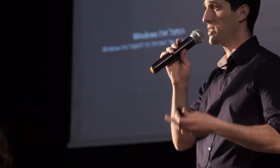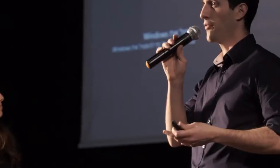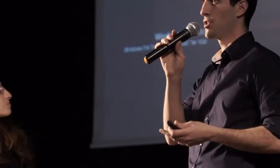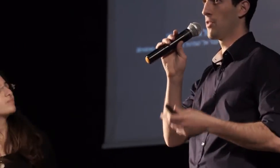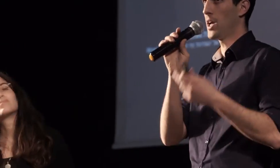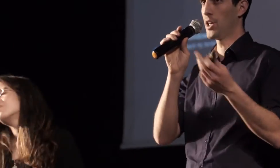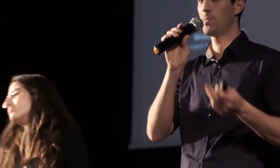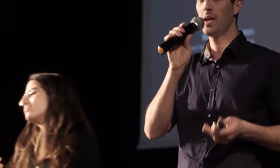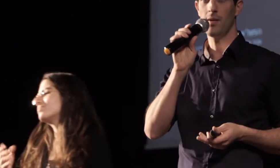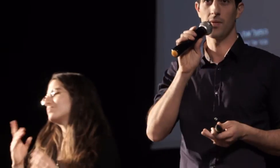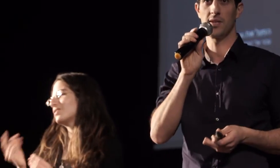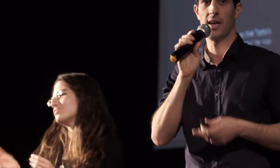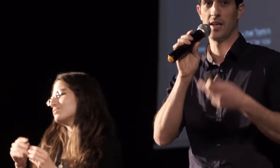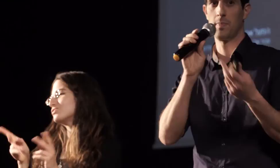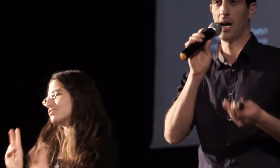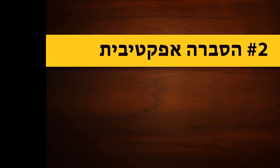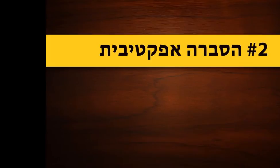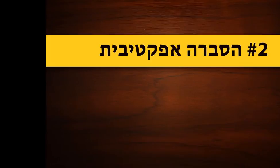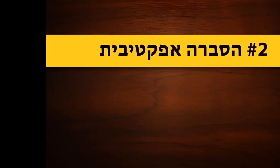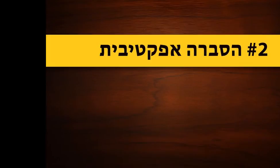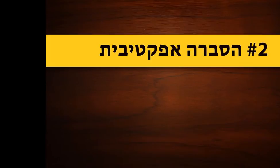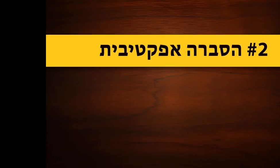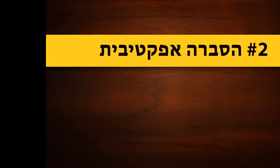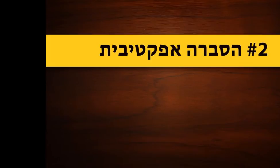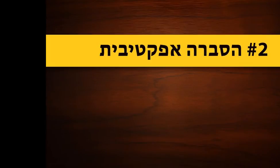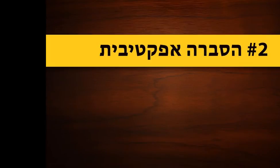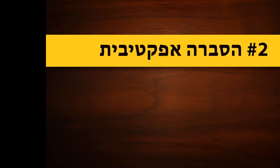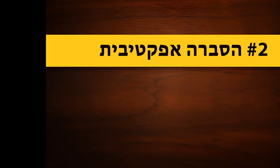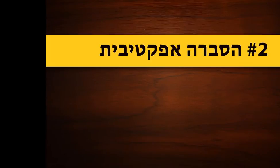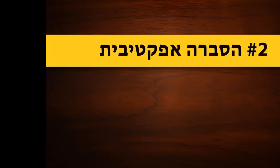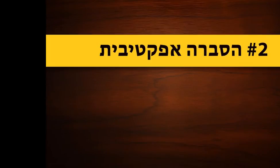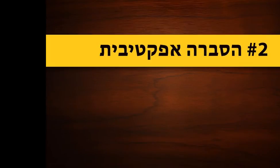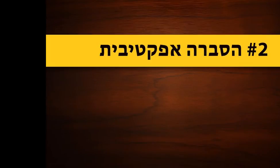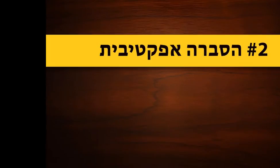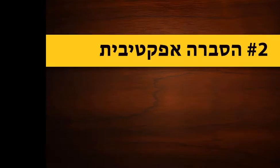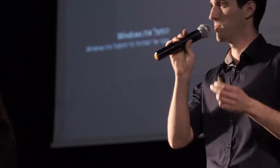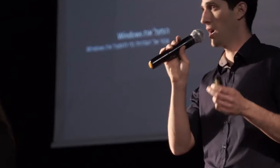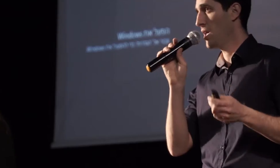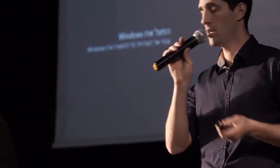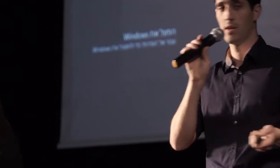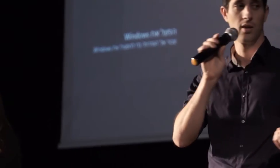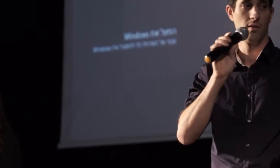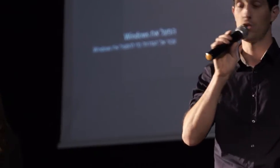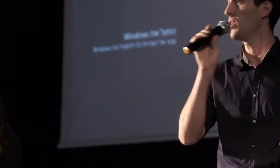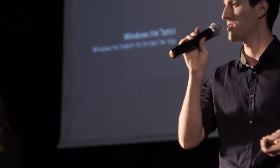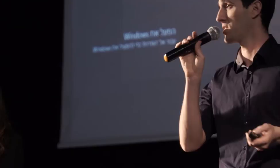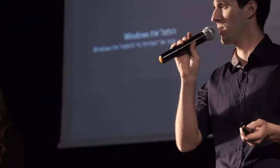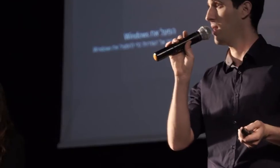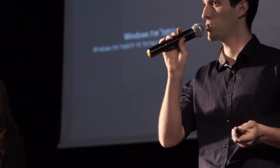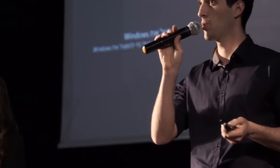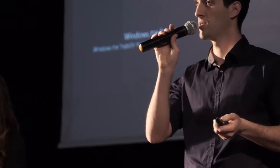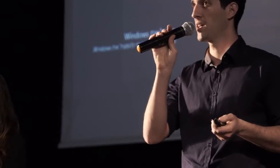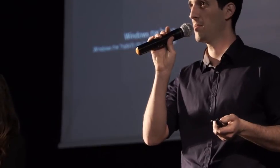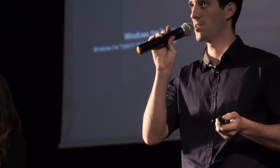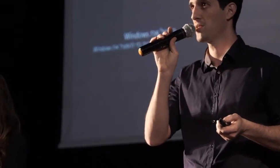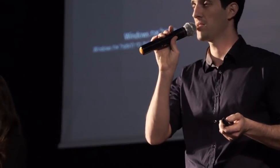דרך נוספת שאפשר להשפיע זה הסברה. הרבה אנשים שחושבים שלעשות הסברה, בשביל לעשות הסברה,